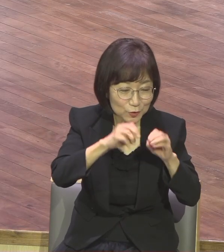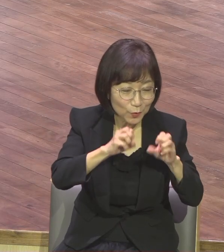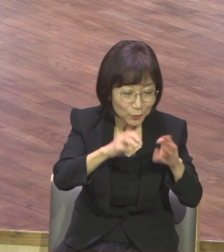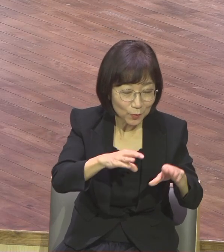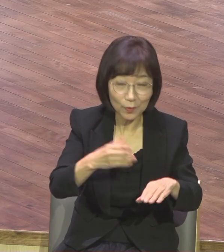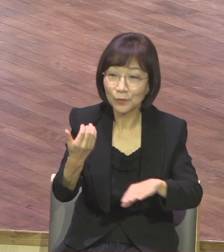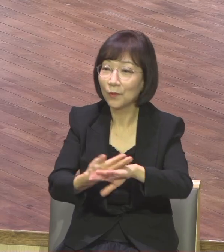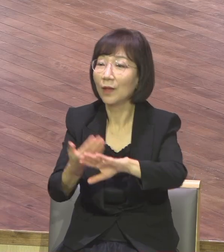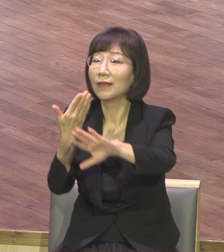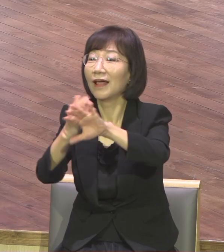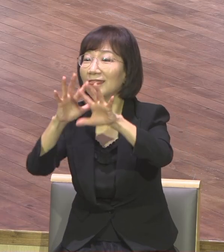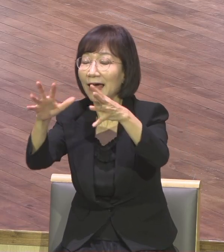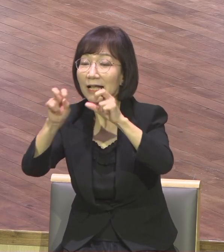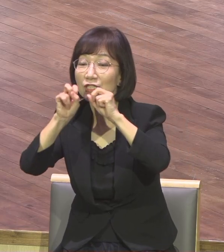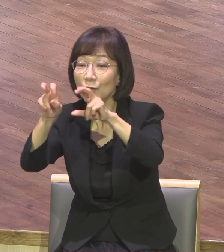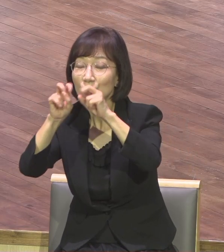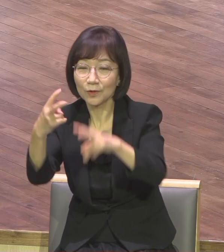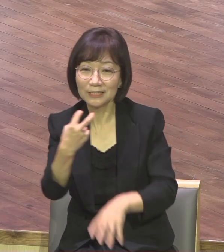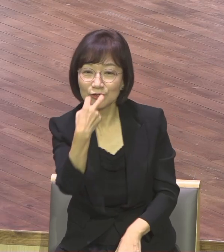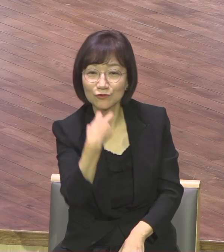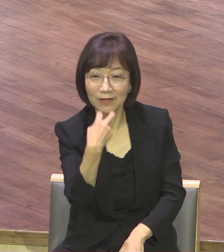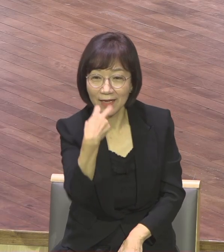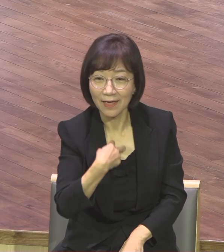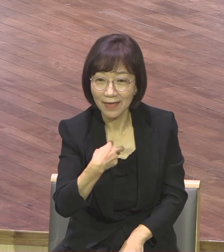선교다 선교라는 이 두 트랙을